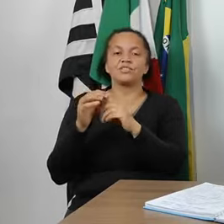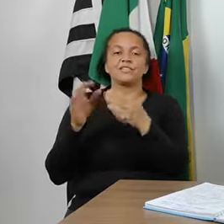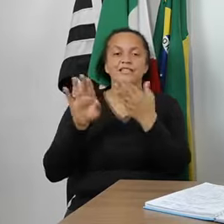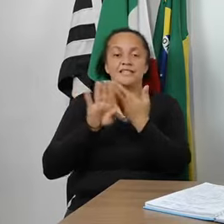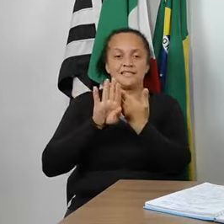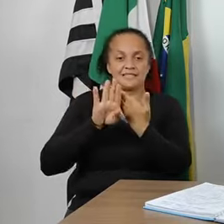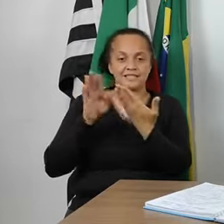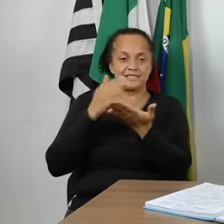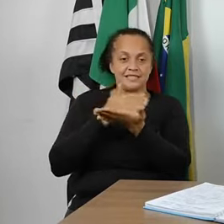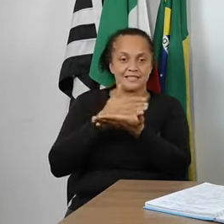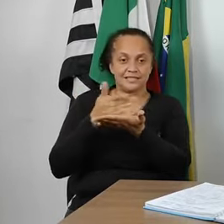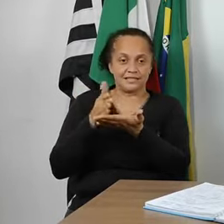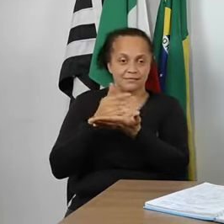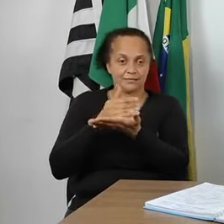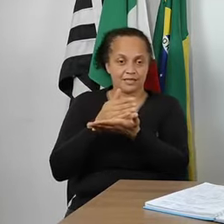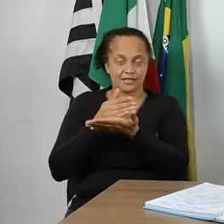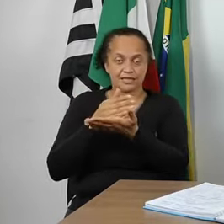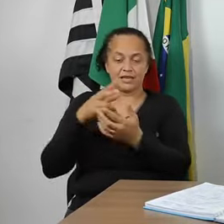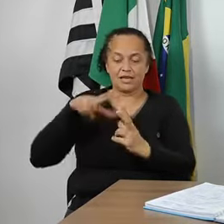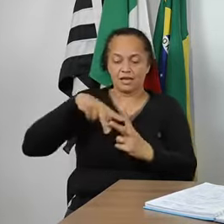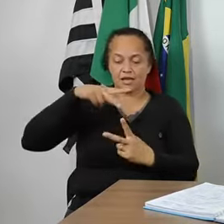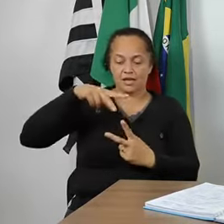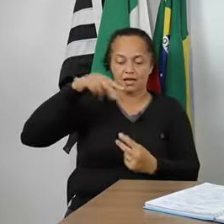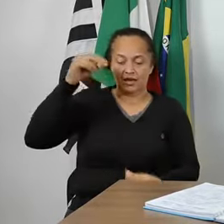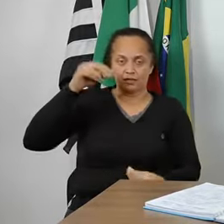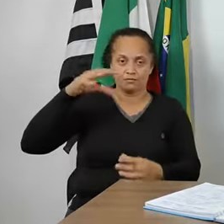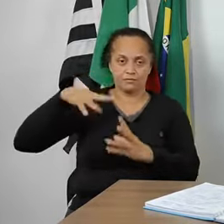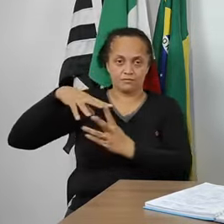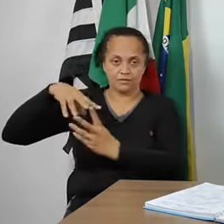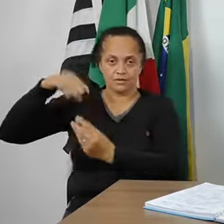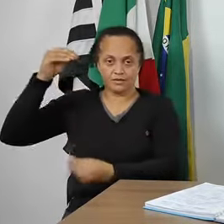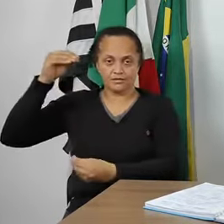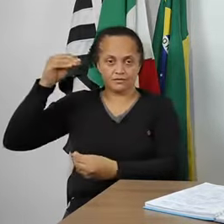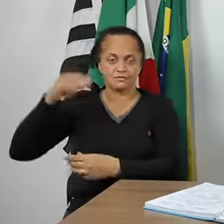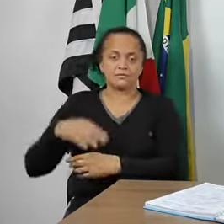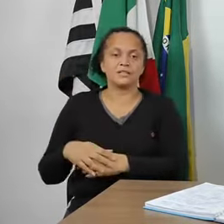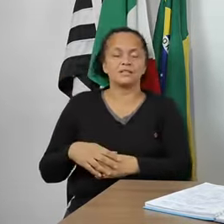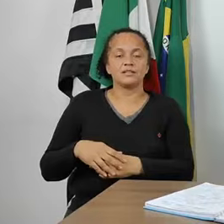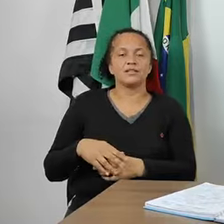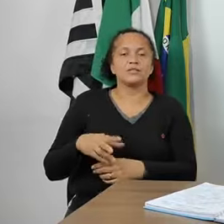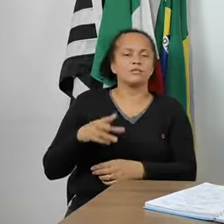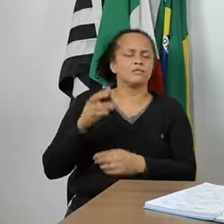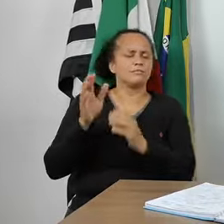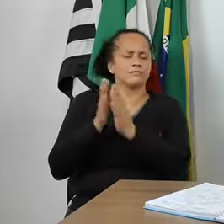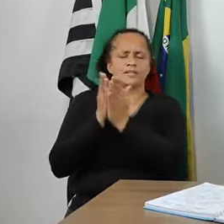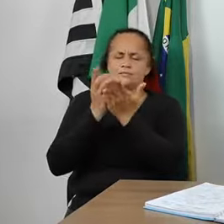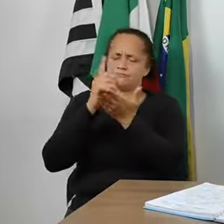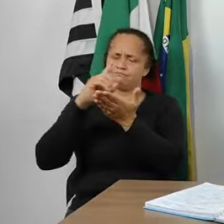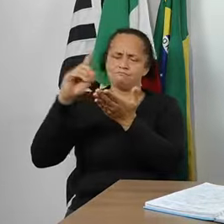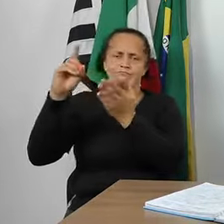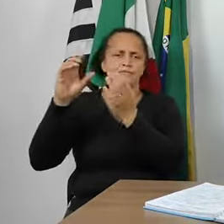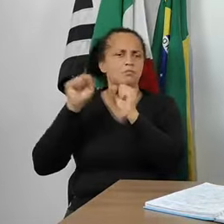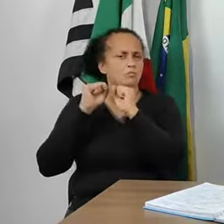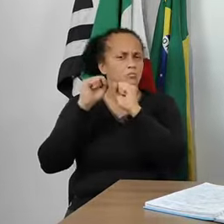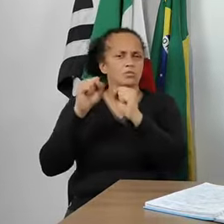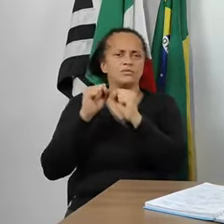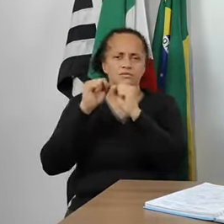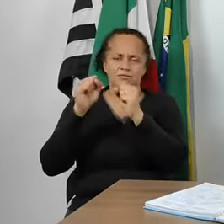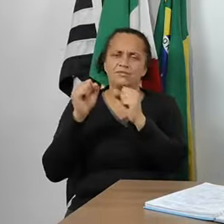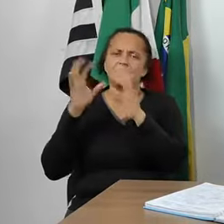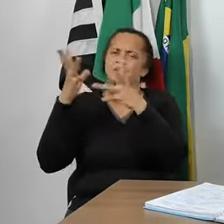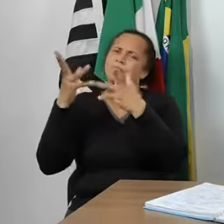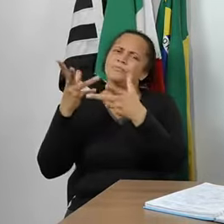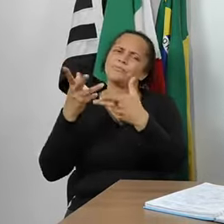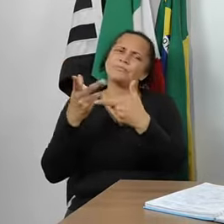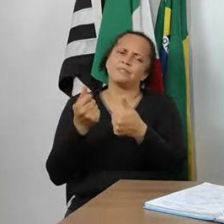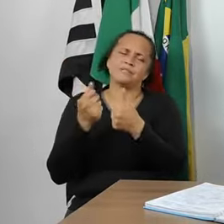juntas e medulas. Gente, essa palavra é poderosa, essa palavra é tremenda. Vamos nos